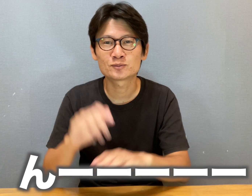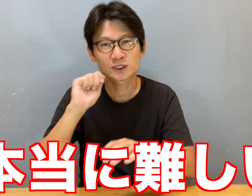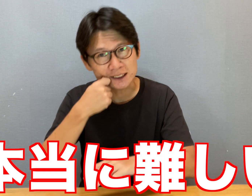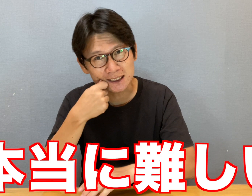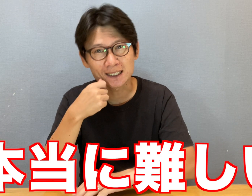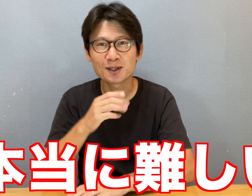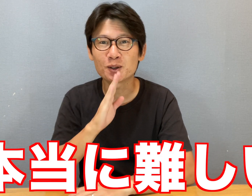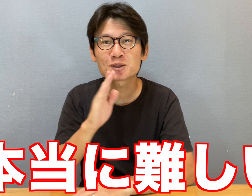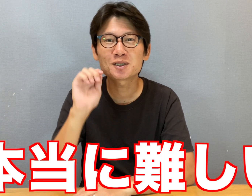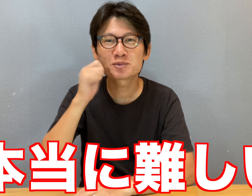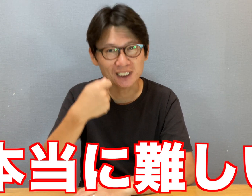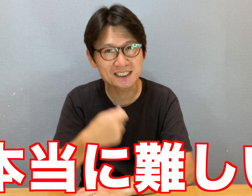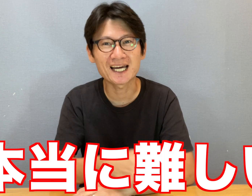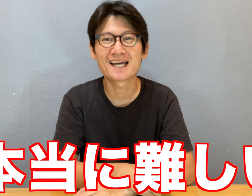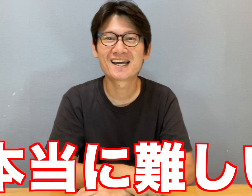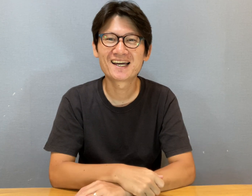難しい、本当に難し